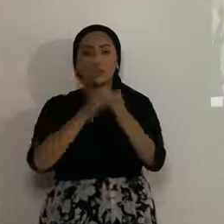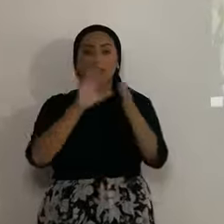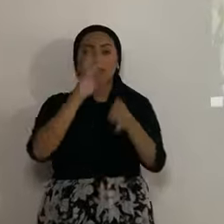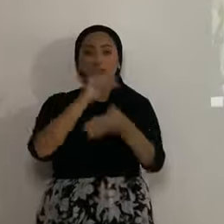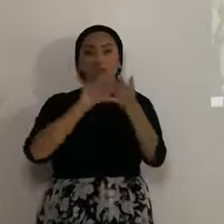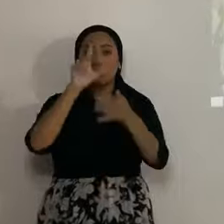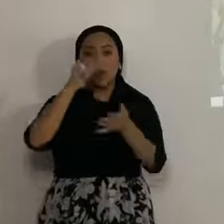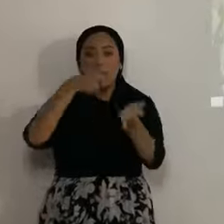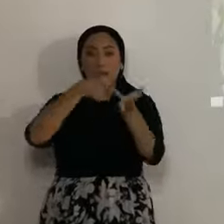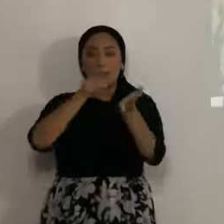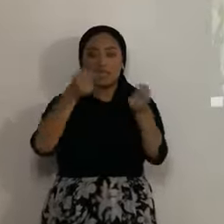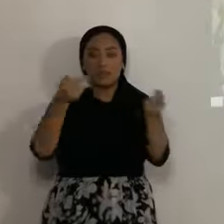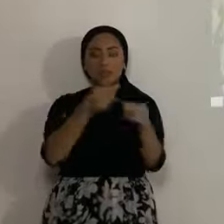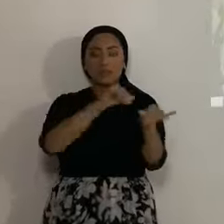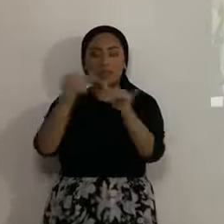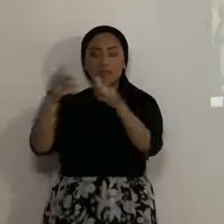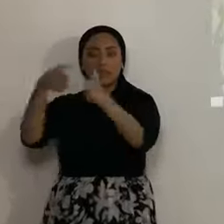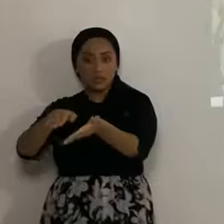pecado es muerte,